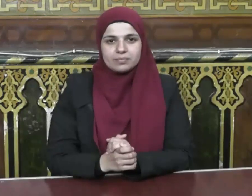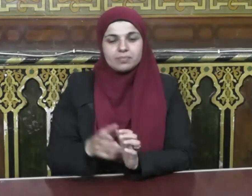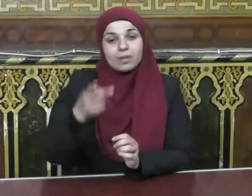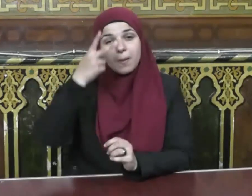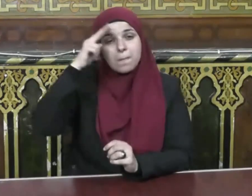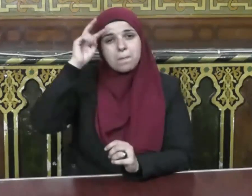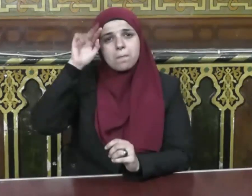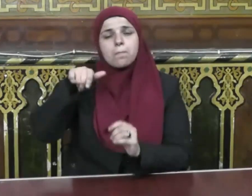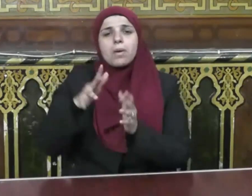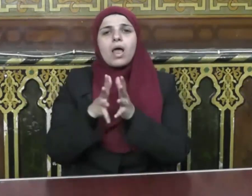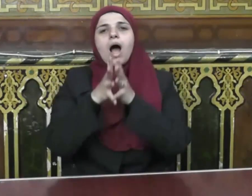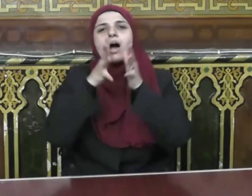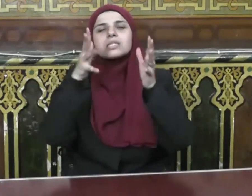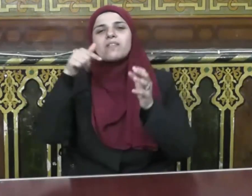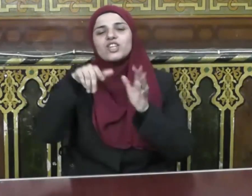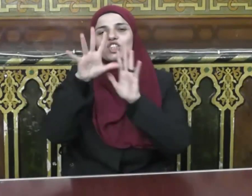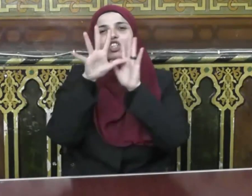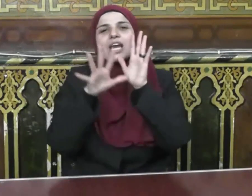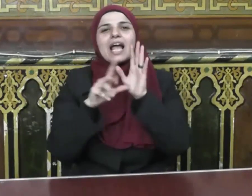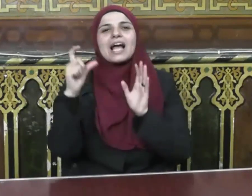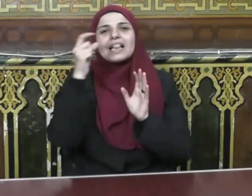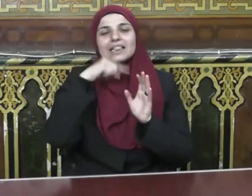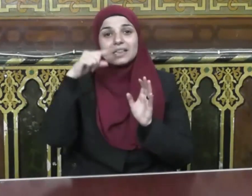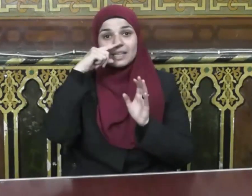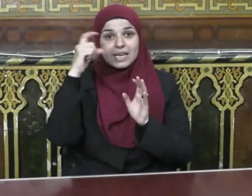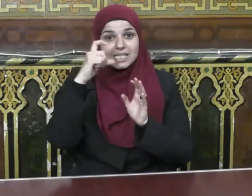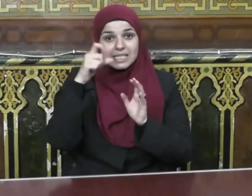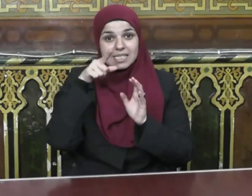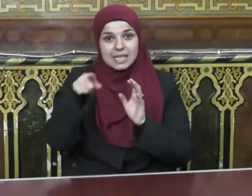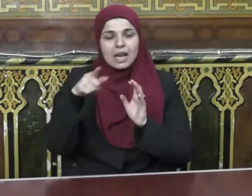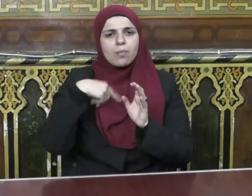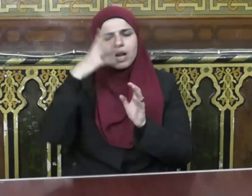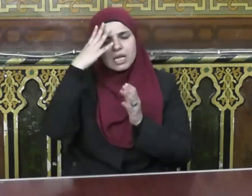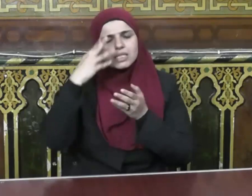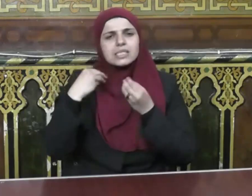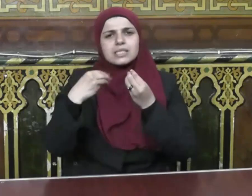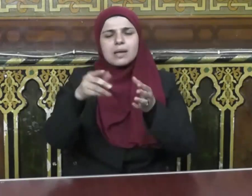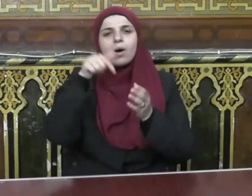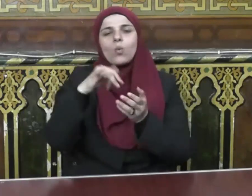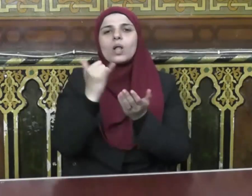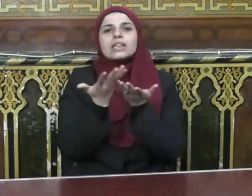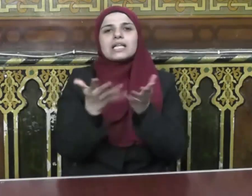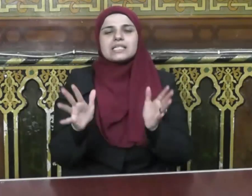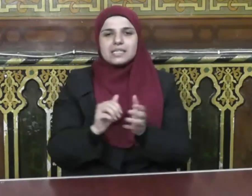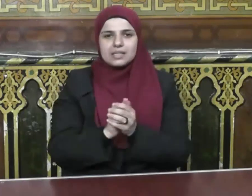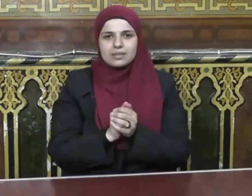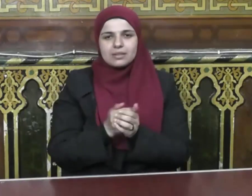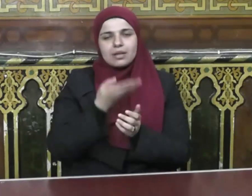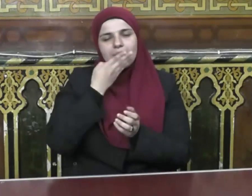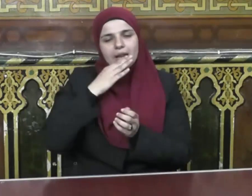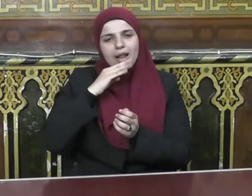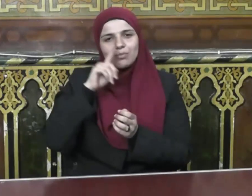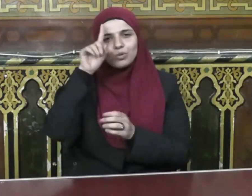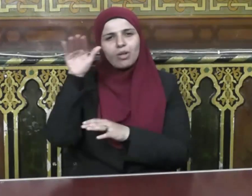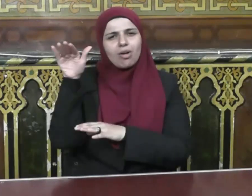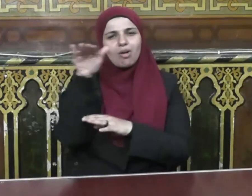من مظاهر العظمة في الشريعة الإسلامية السماحة والتيسير. الحمد لله رب